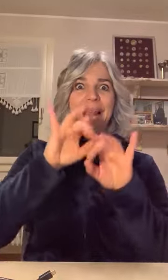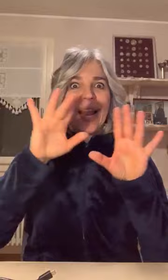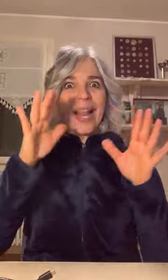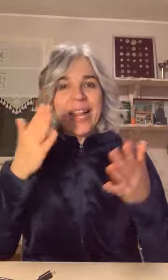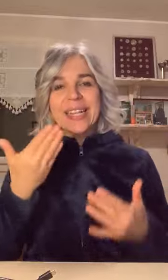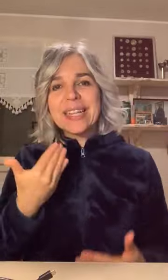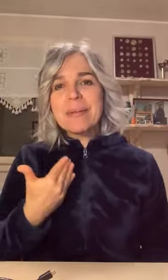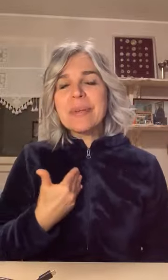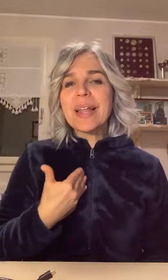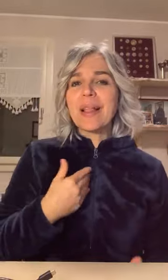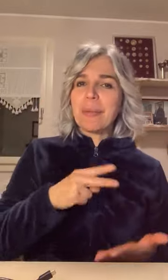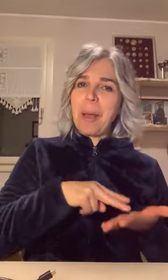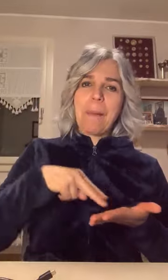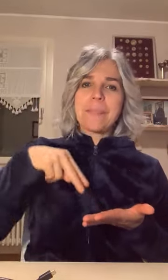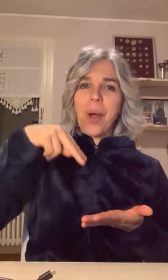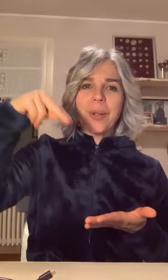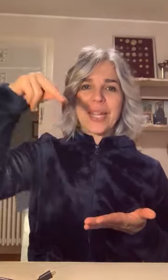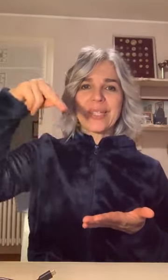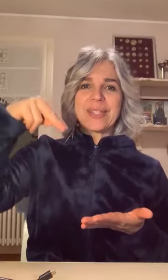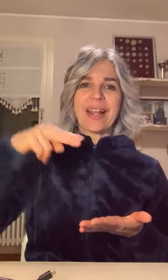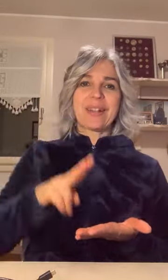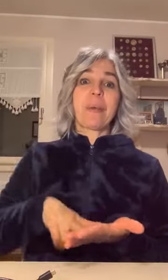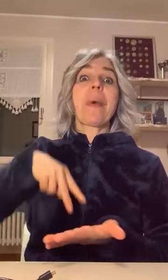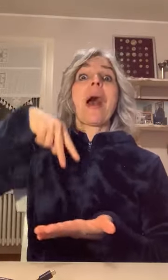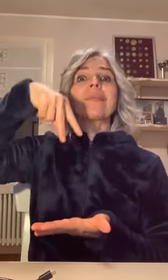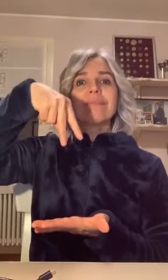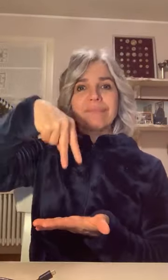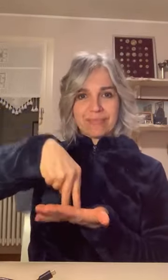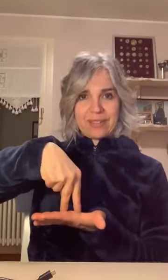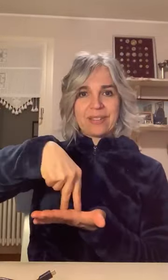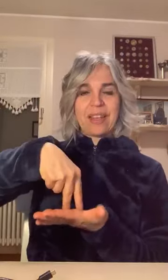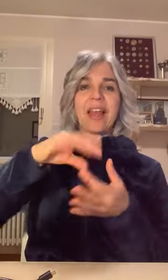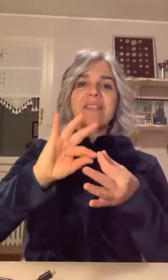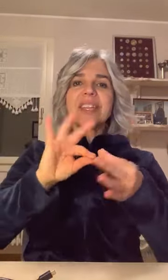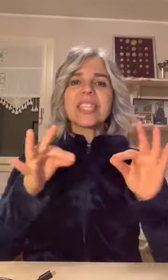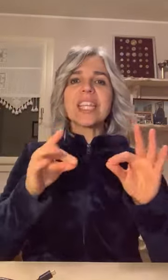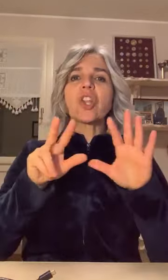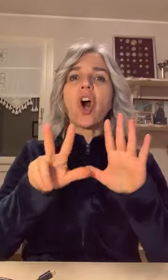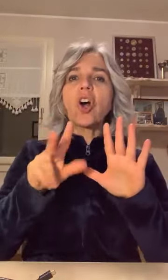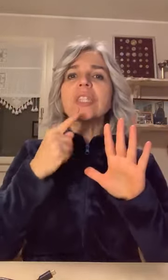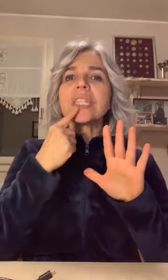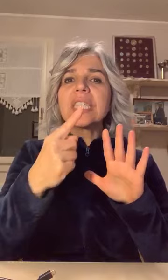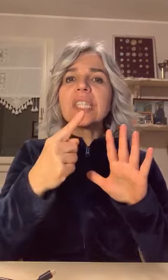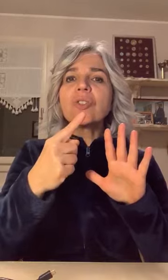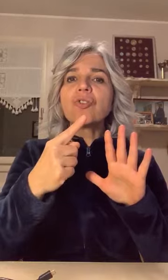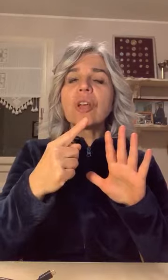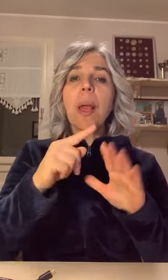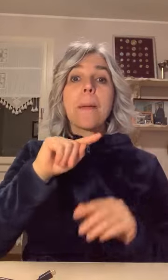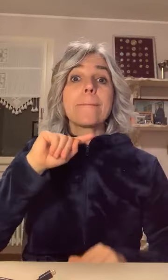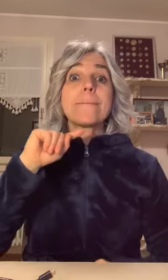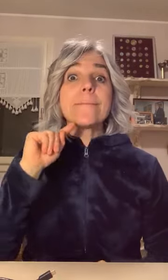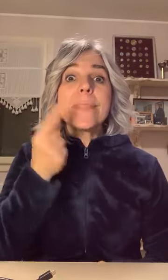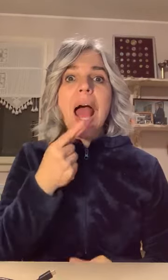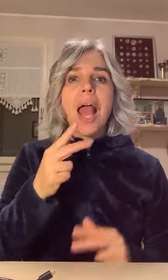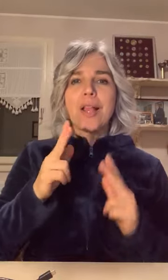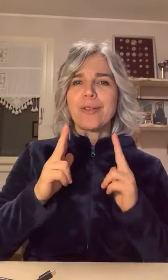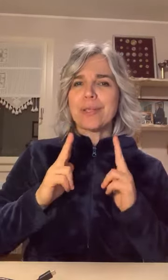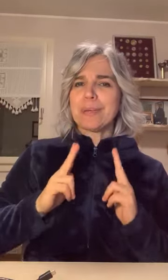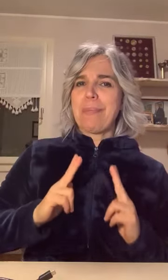in alto. E allora il versetto 8 dice proprio quello che abbiamo detto: è meglio rifugiarsi nel Signore che